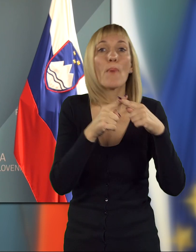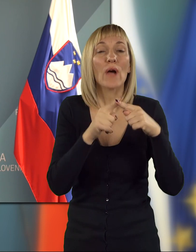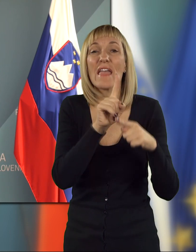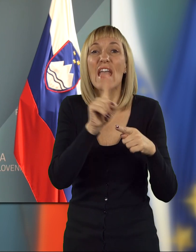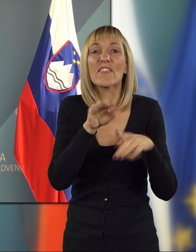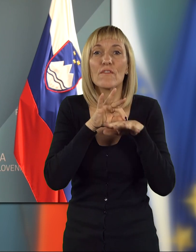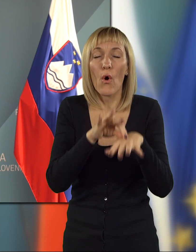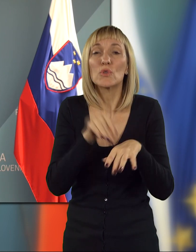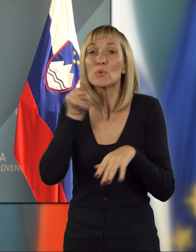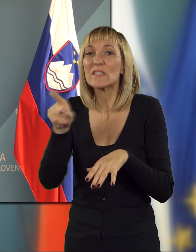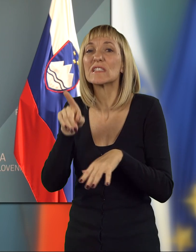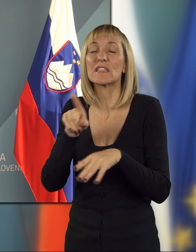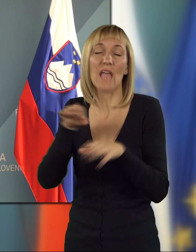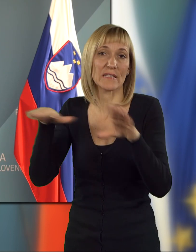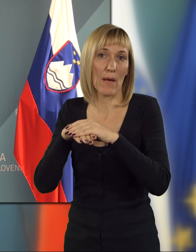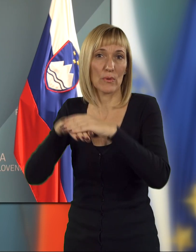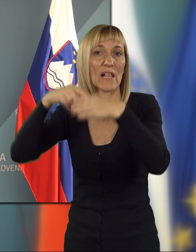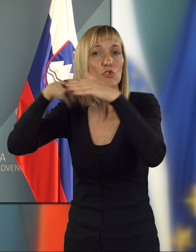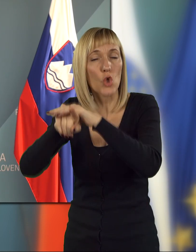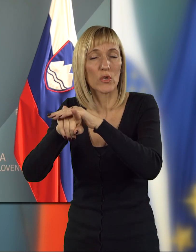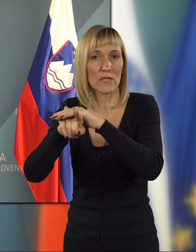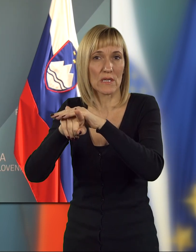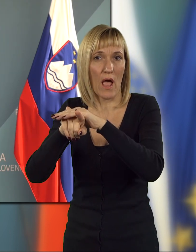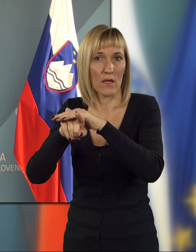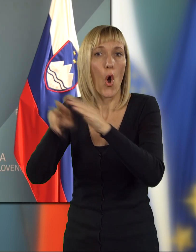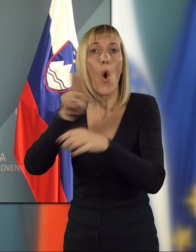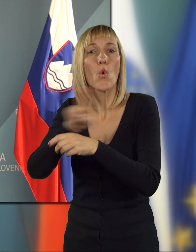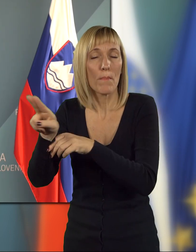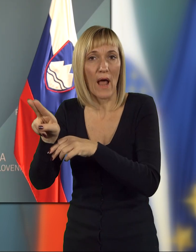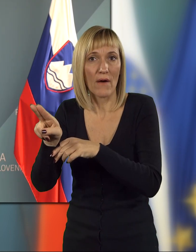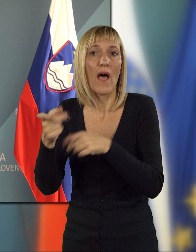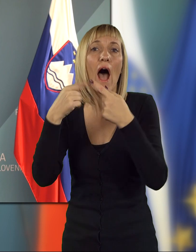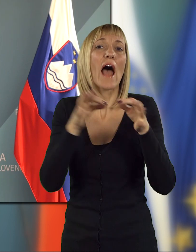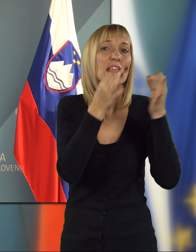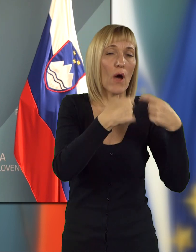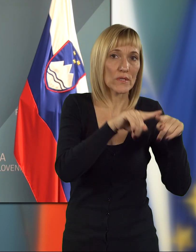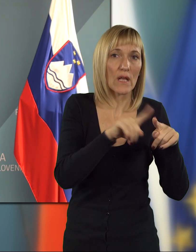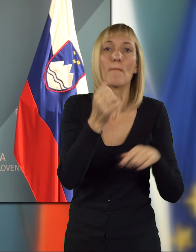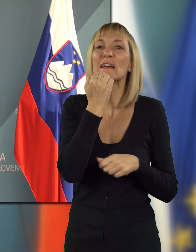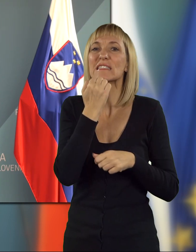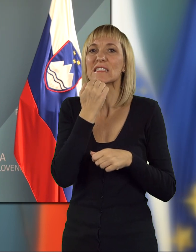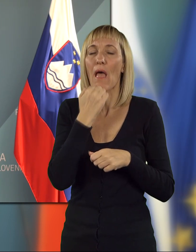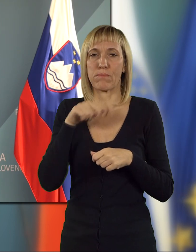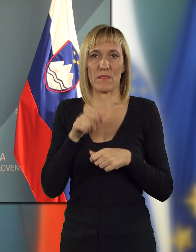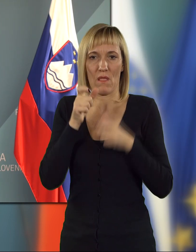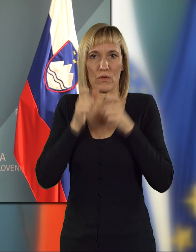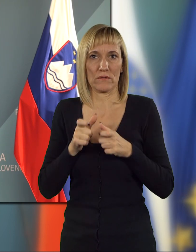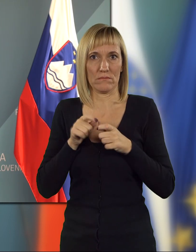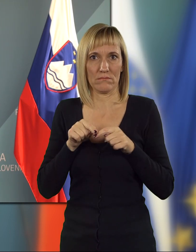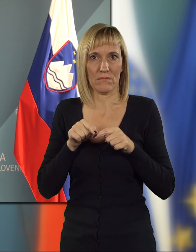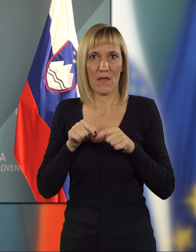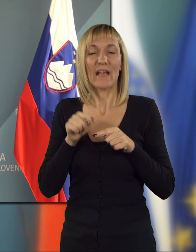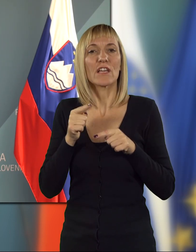vodil nekdo, ki je zaposlen v državni upravi ali pa v javnem sektorju, pač pa je prišel iz zasebnega sektorja,